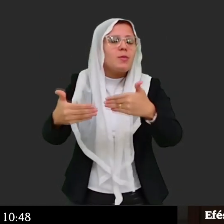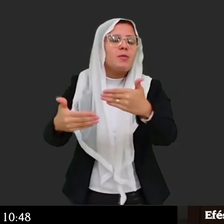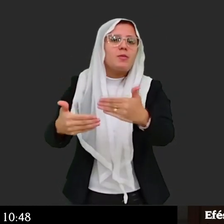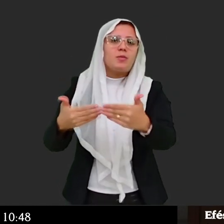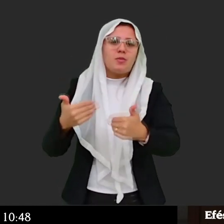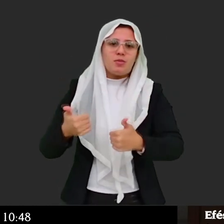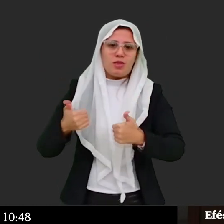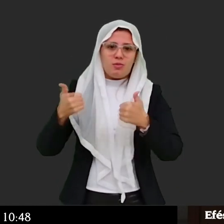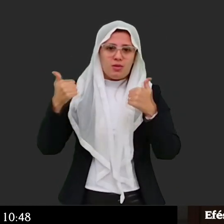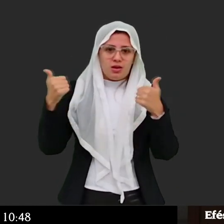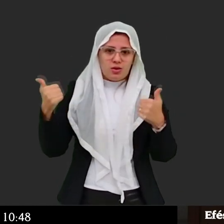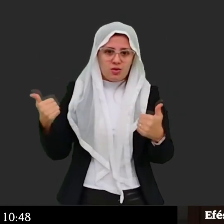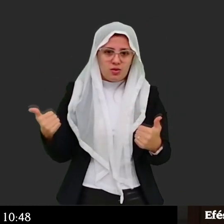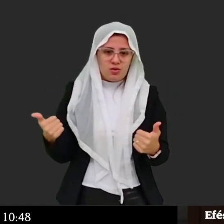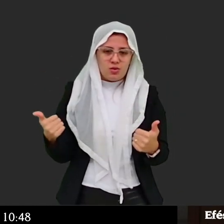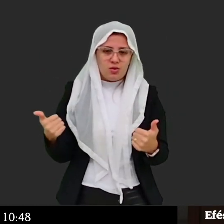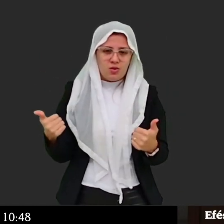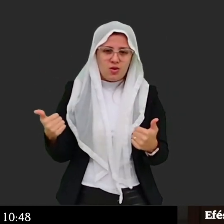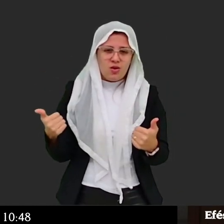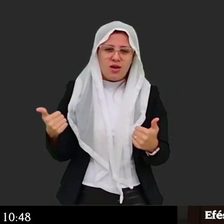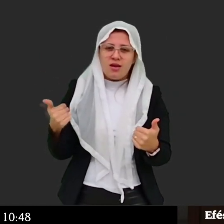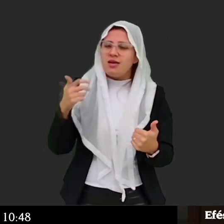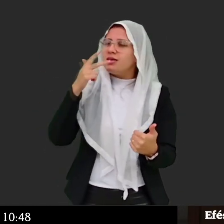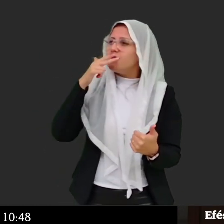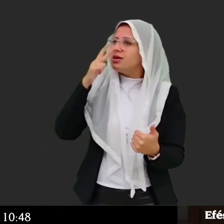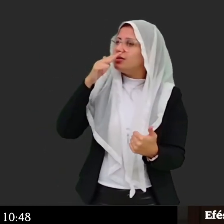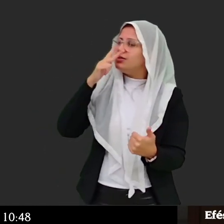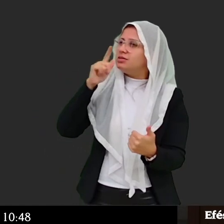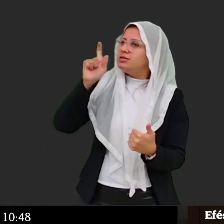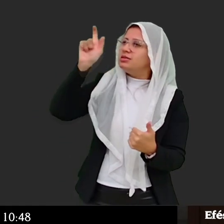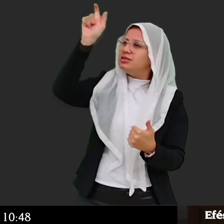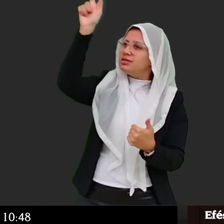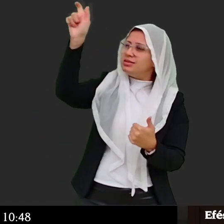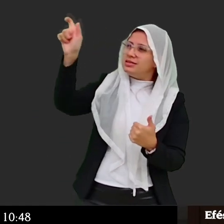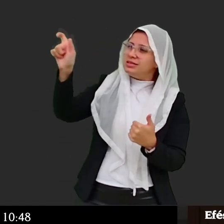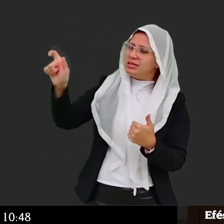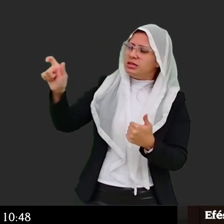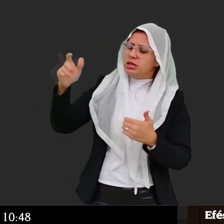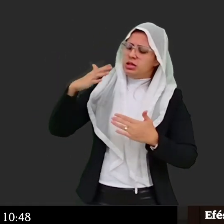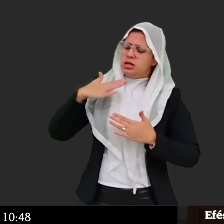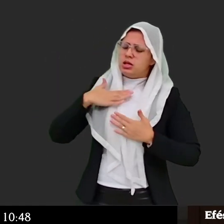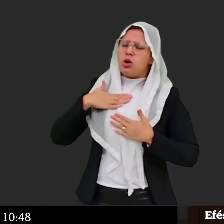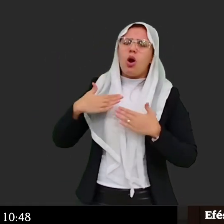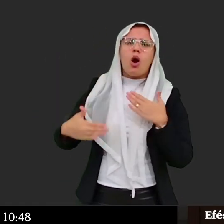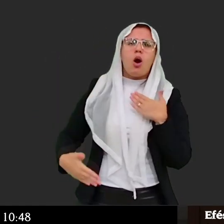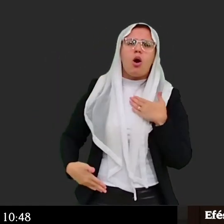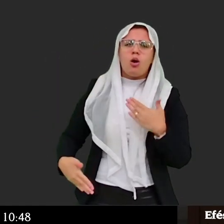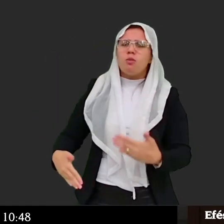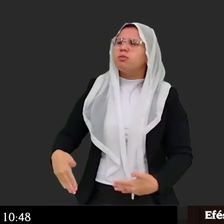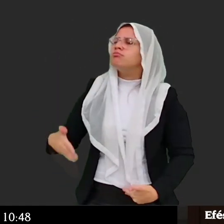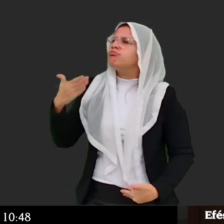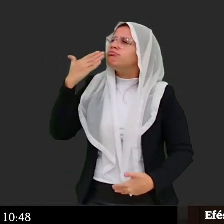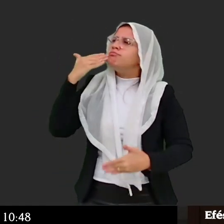a edificação do corpo de Cristo, isto é, trabalha nos membros para que o corpo seja